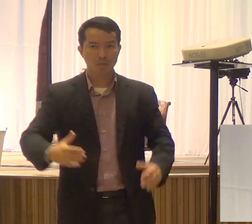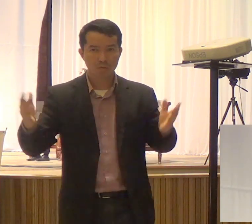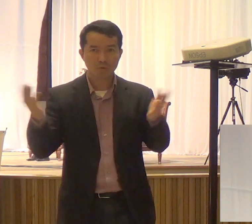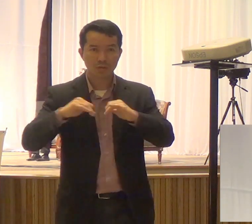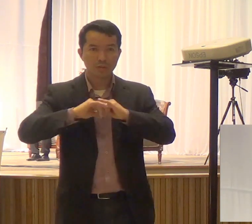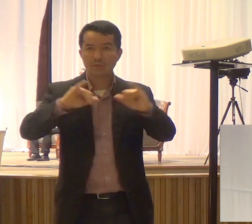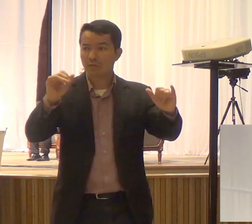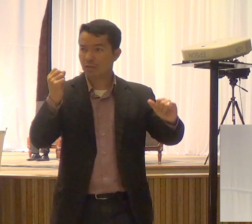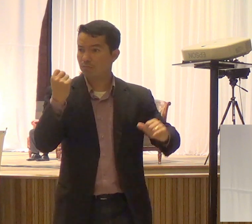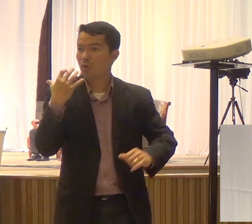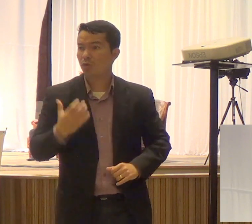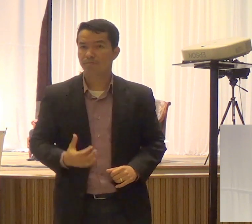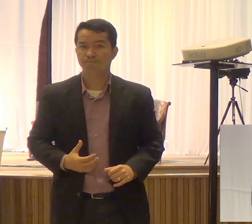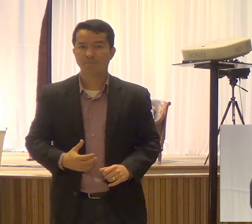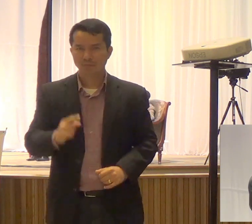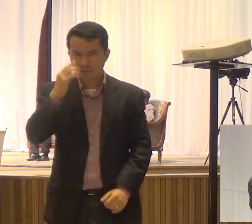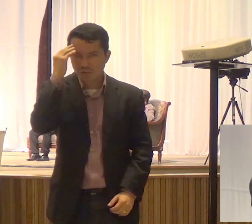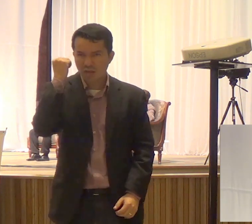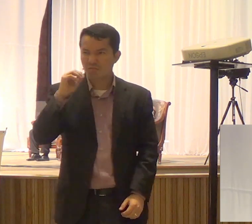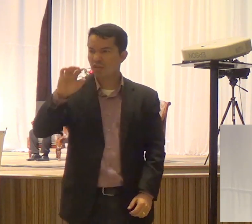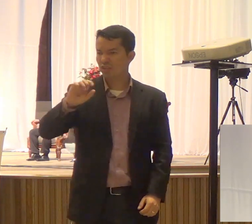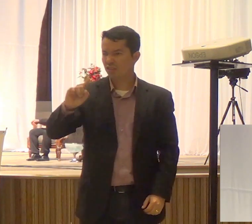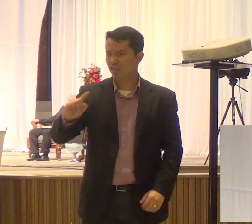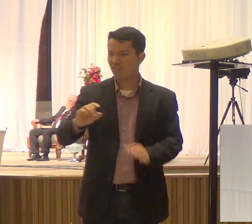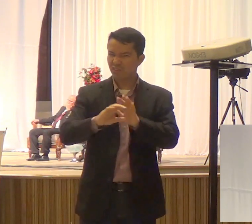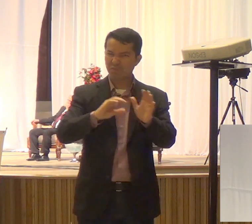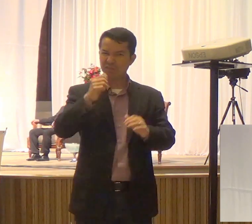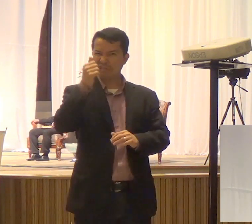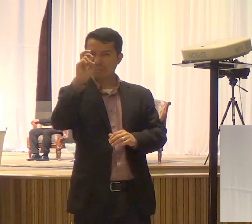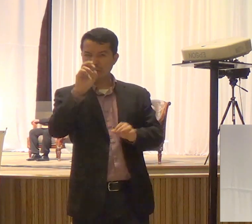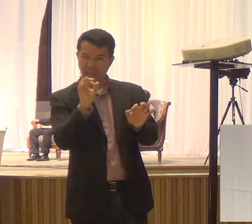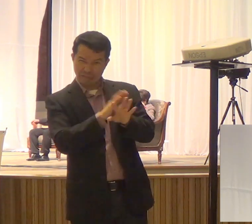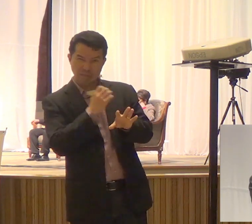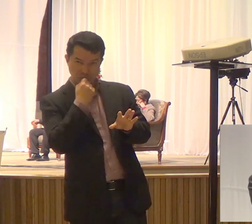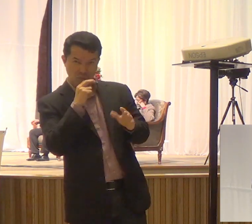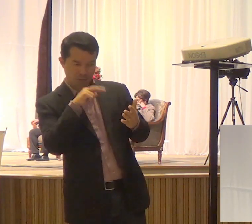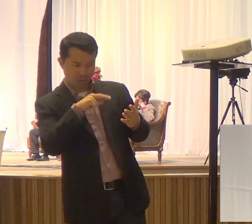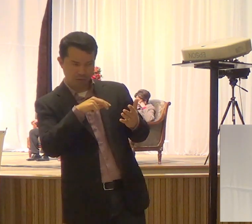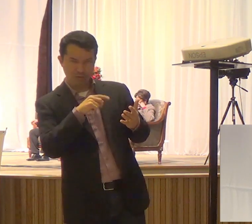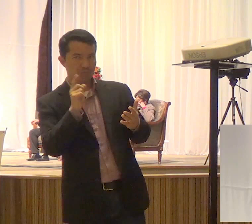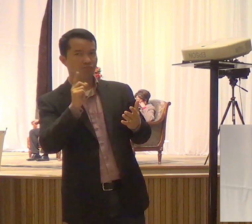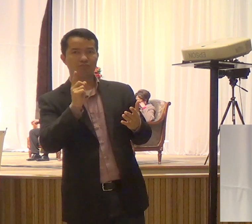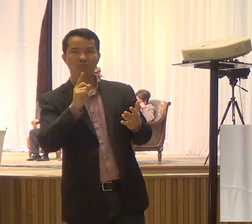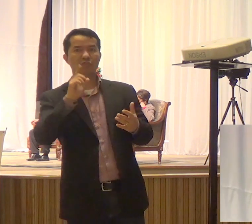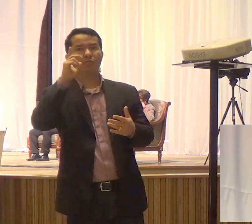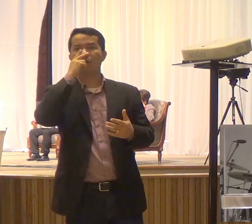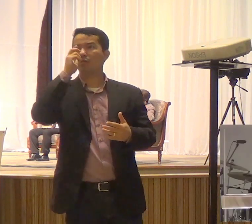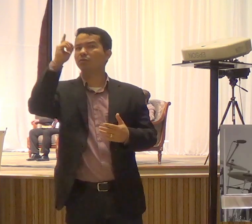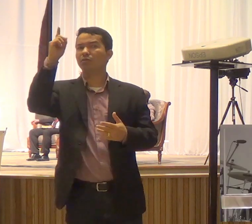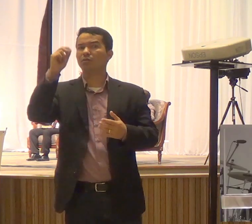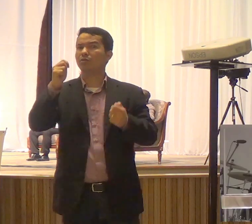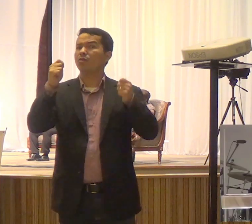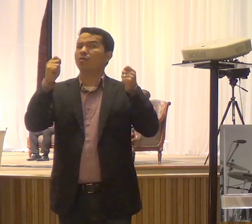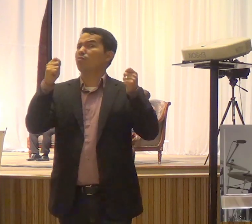Ezequiel 15 não termina bem. Ele fala de uma desolação. Ele fala que Deus está pesando a mão mesmo. E deixa eu te